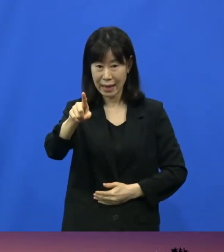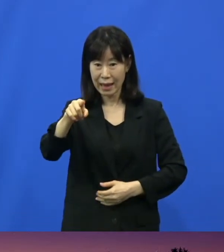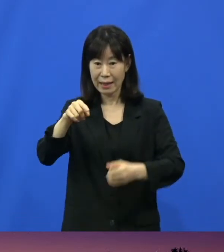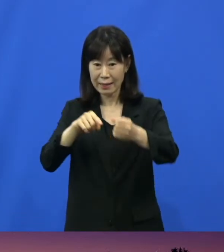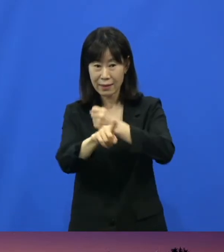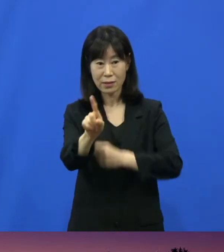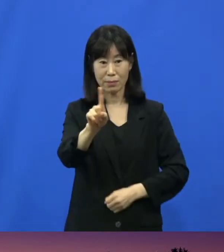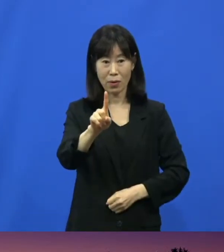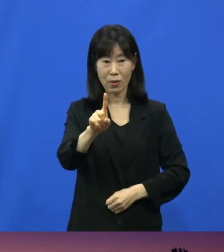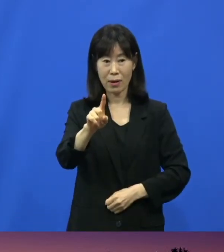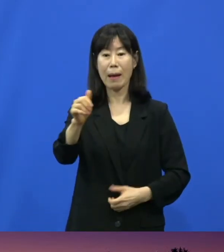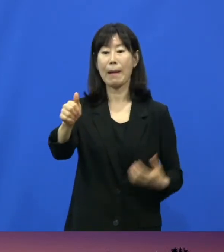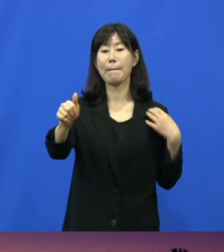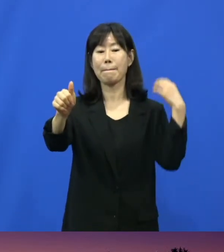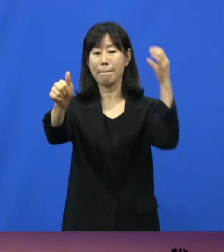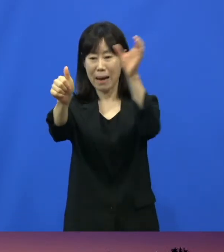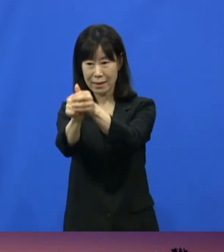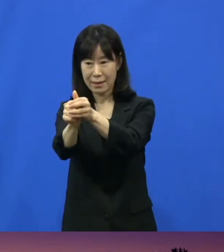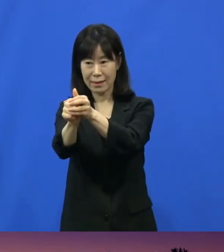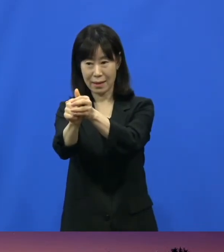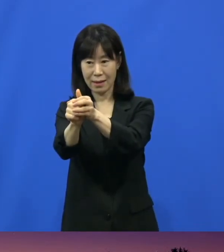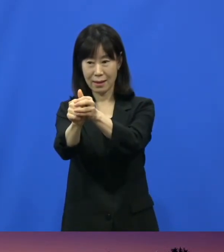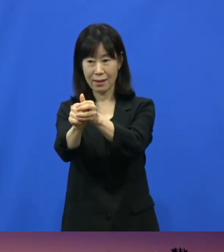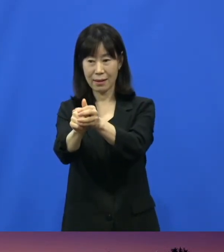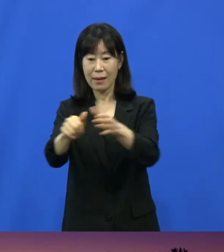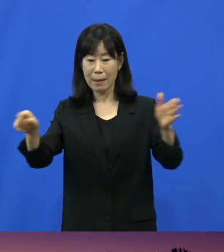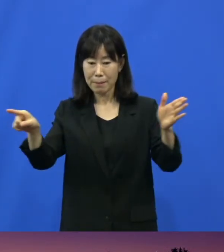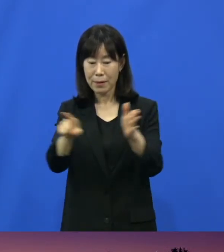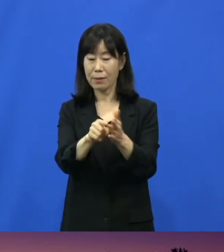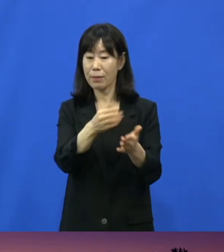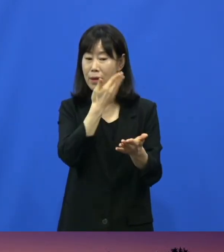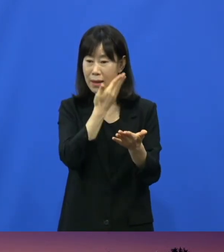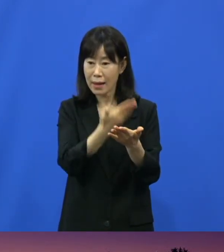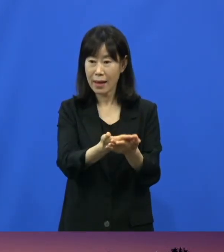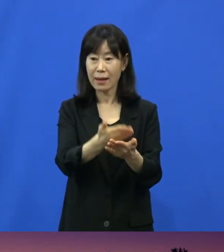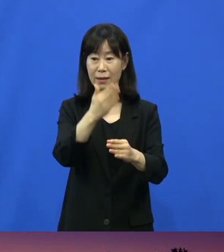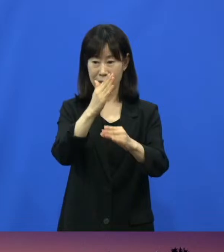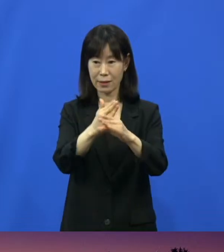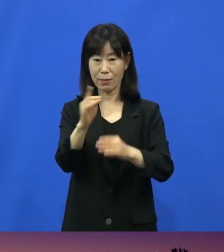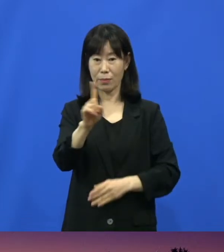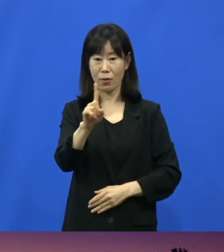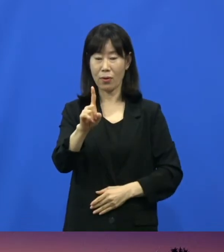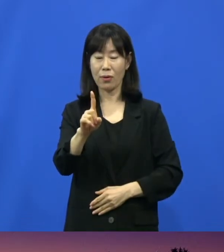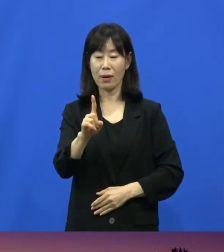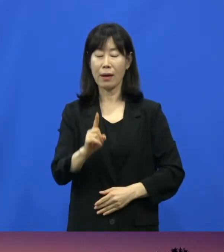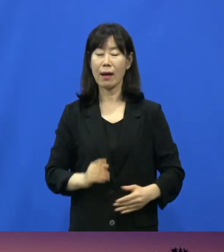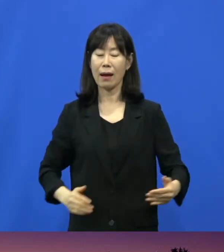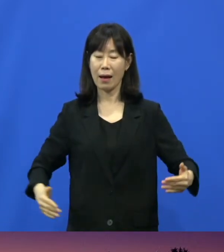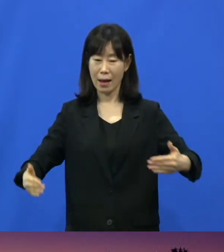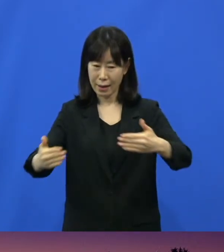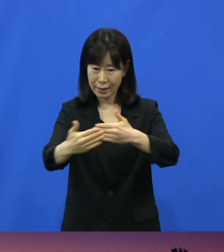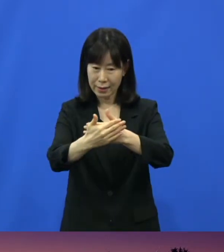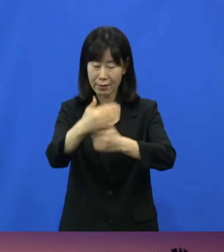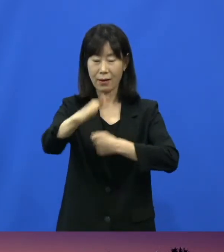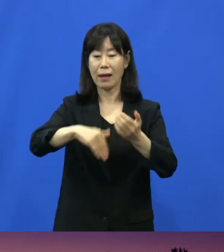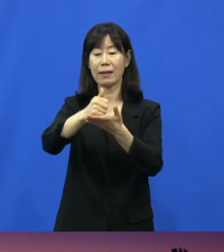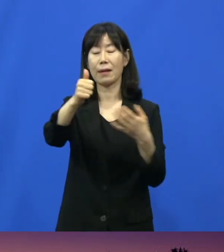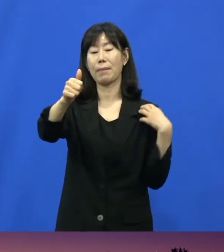신앙의 핵심이 뭔지 아세요, 여러분? 신앙의 핵심이 뭐예요? 안기는 거예요. 근데 이 안기는 거 뭐예요? 맡기는